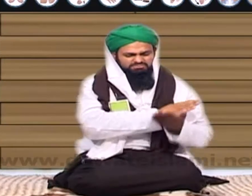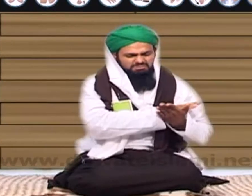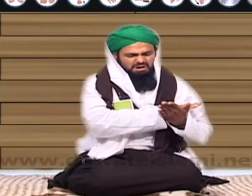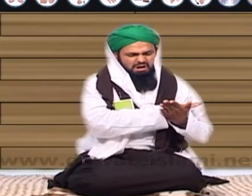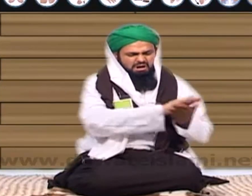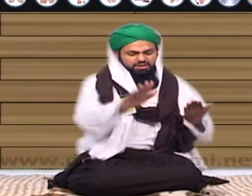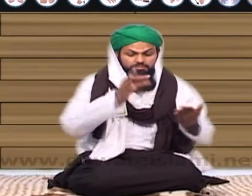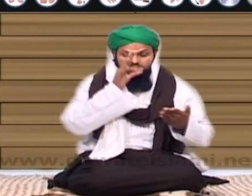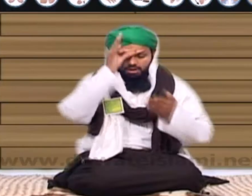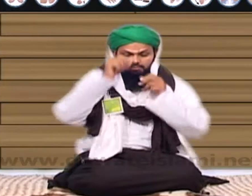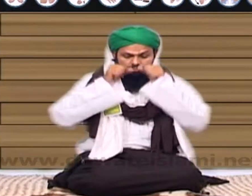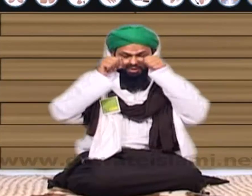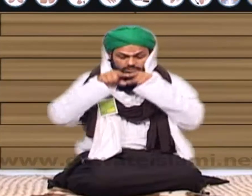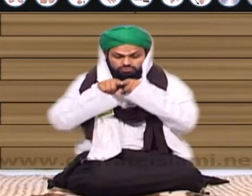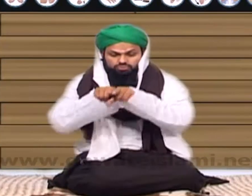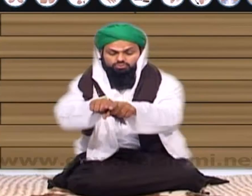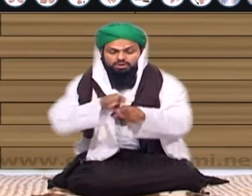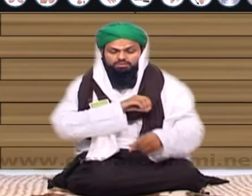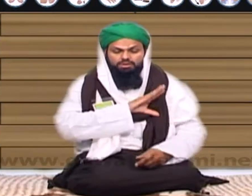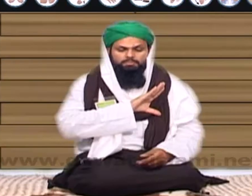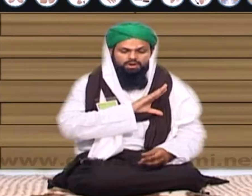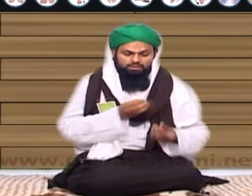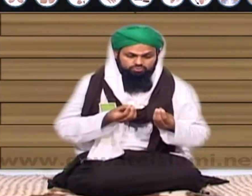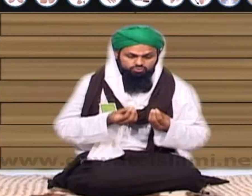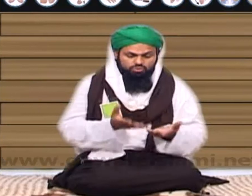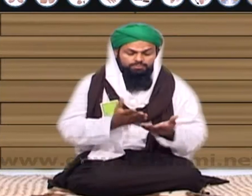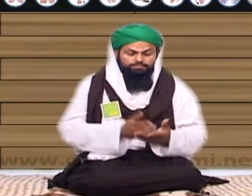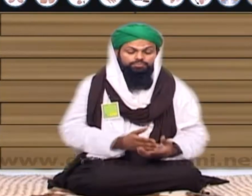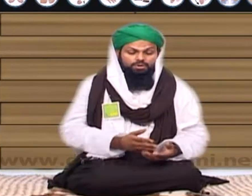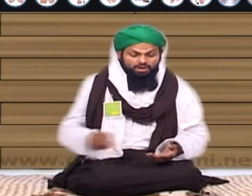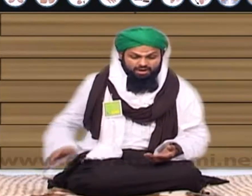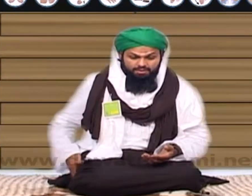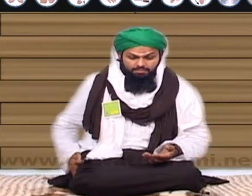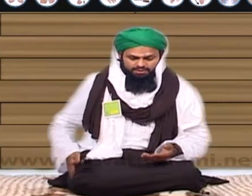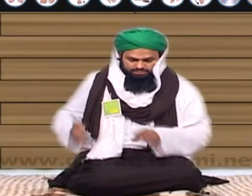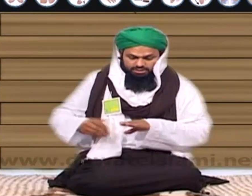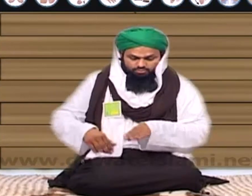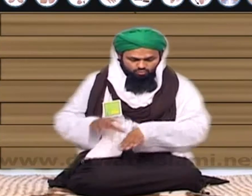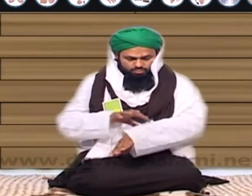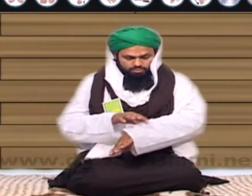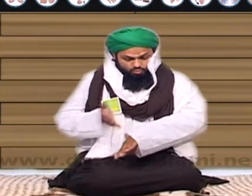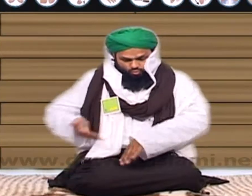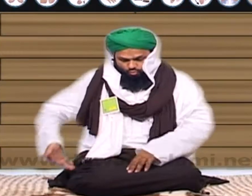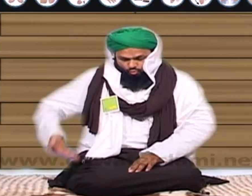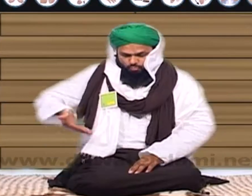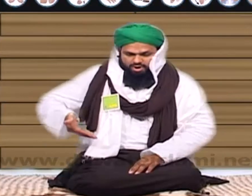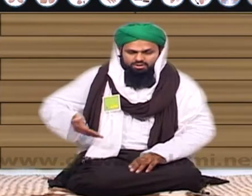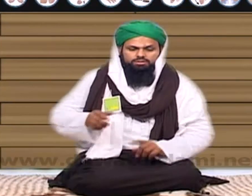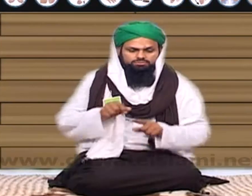مصطفیٰ صلی اللہ تعالی علیہ وسلم کی سنت کو اپنائیں اور اپنے پائچے ٹخنوں سے اوپر رکھا کریں۔ ایسی